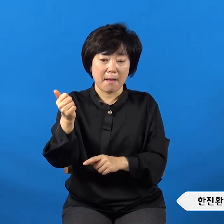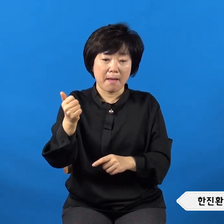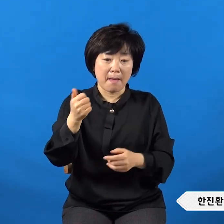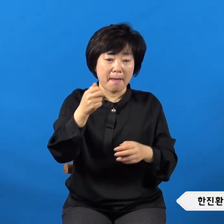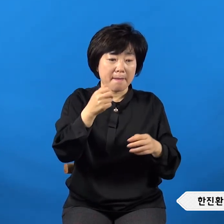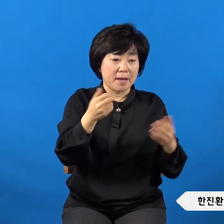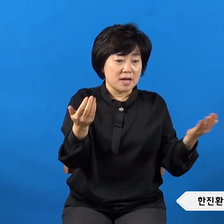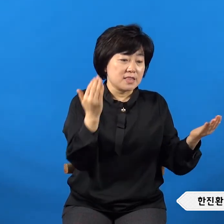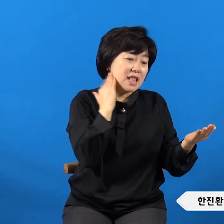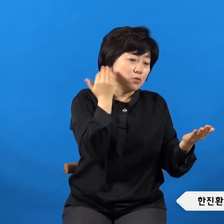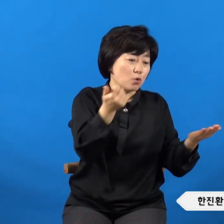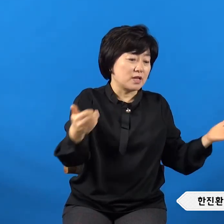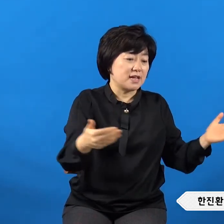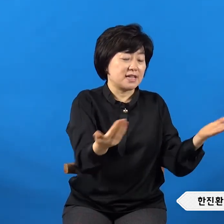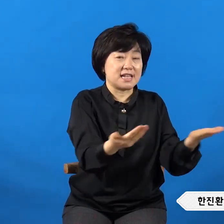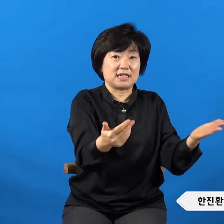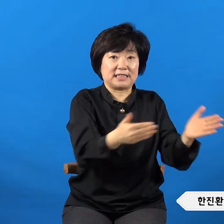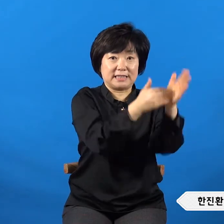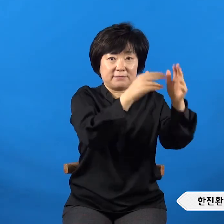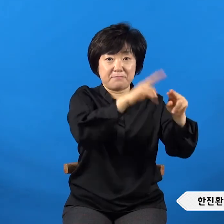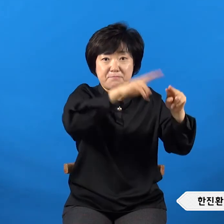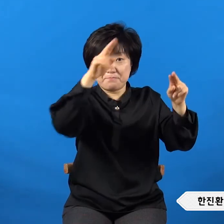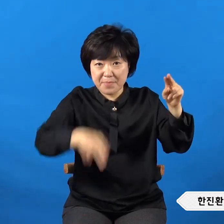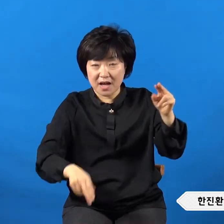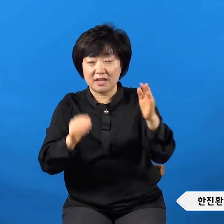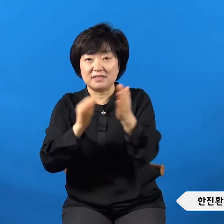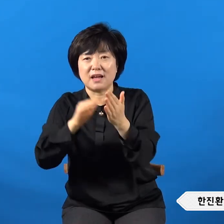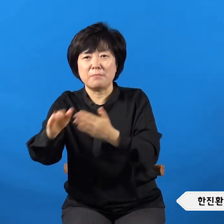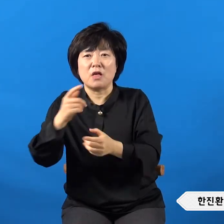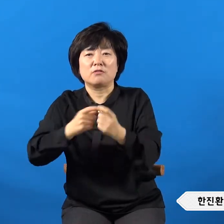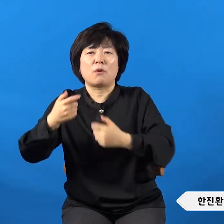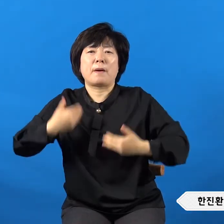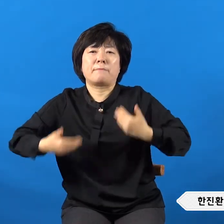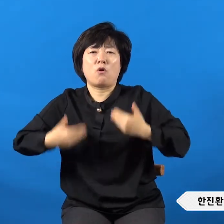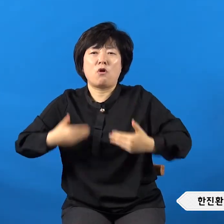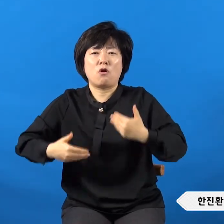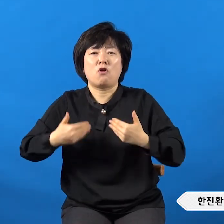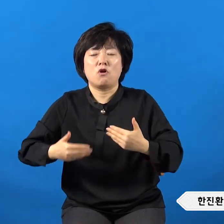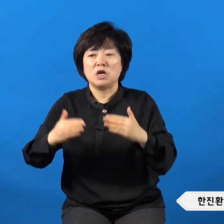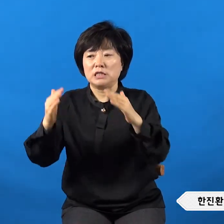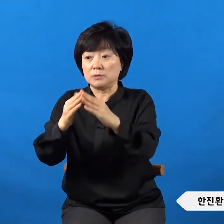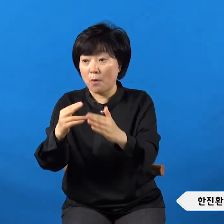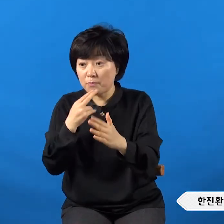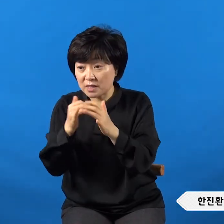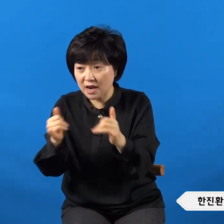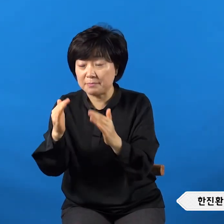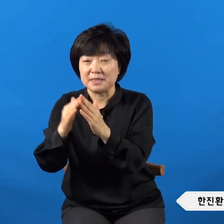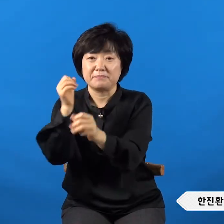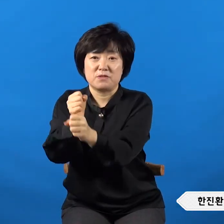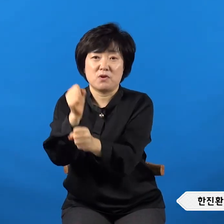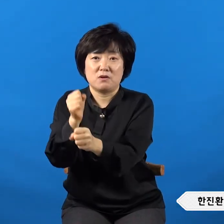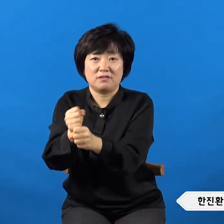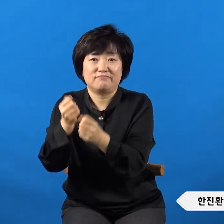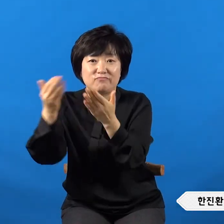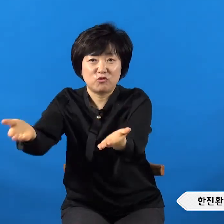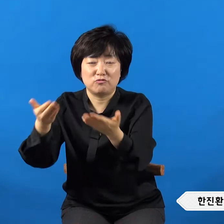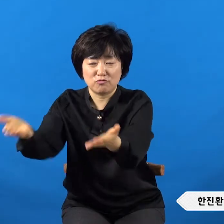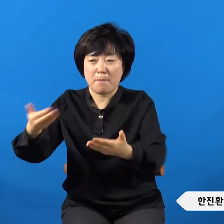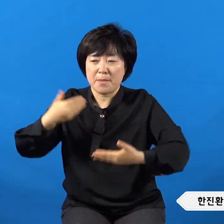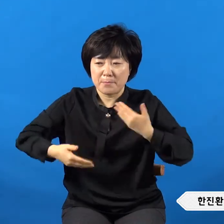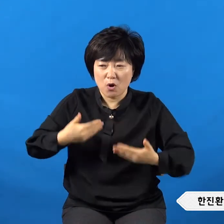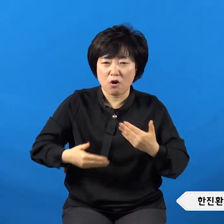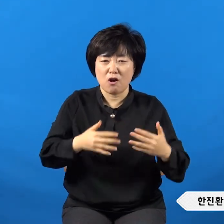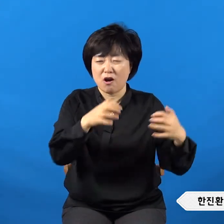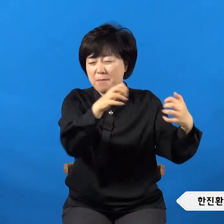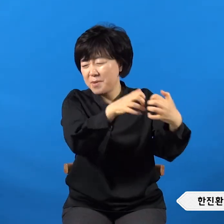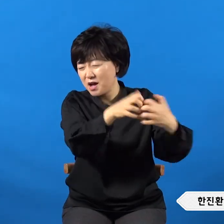은퇴하고 나서 집 없이 사는 불쌍한 사람들을 위해서 집 지어주는 그 헤비타트 그 열심히 하지요. 국제적인